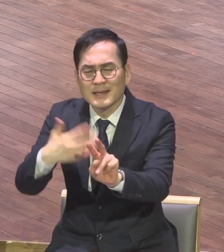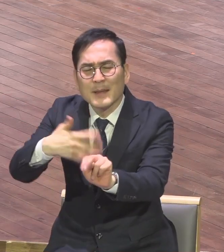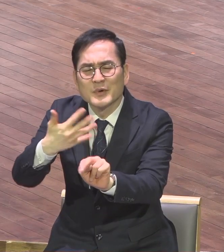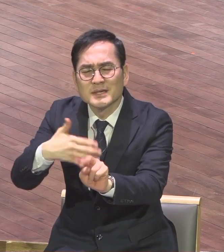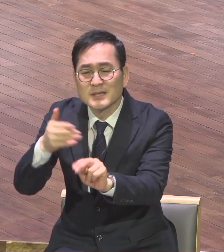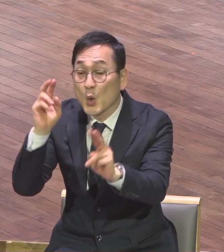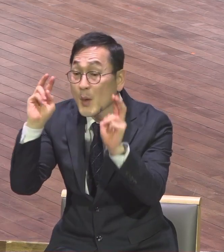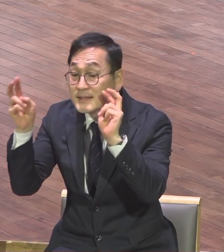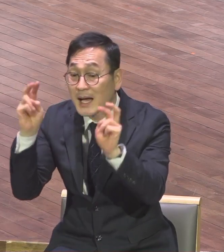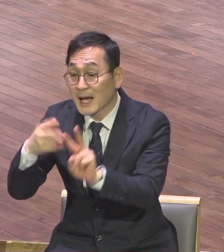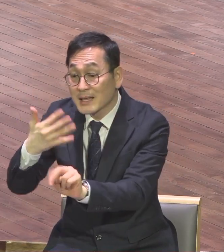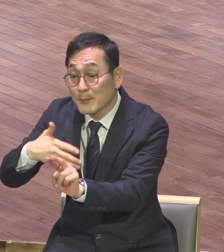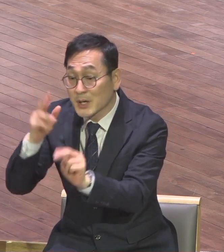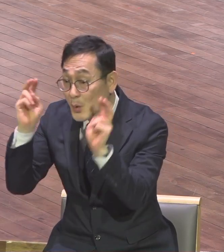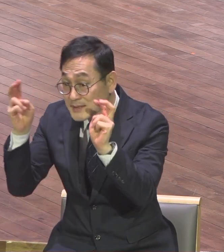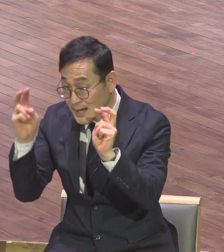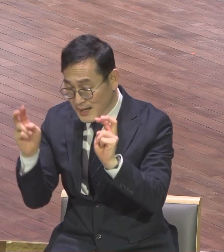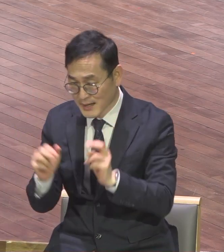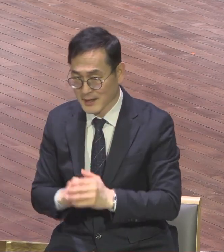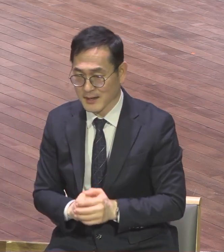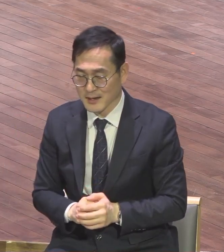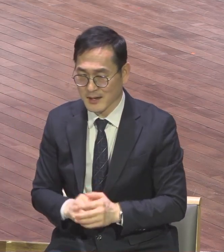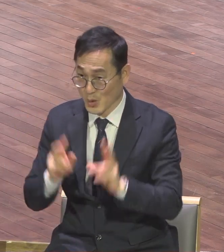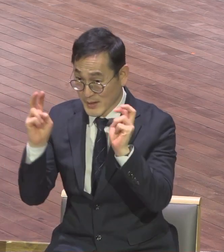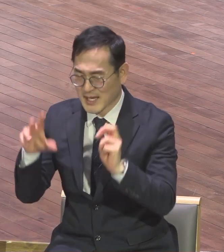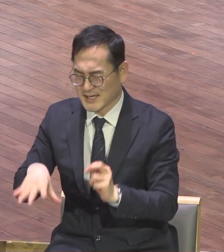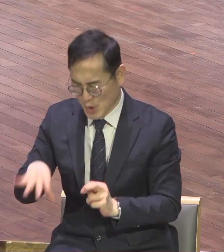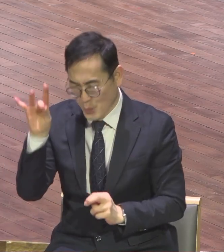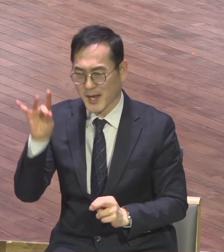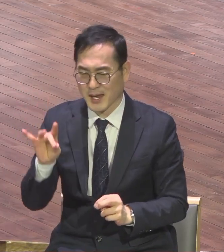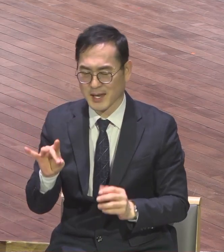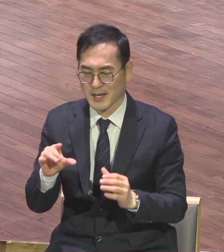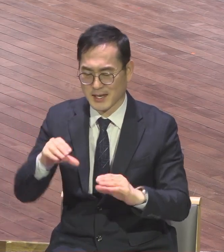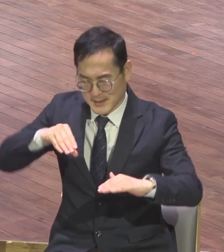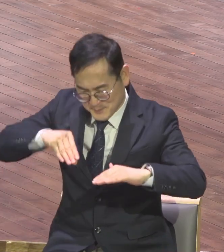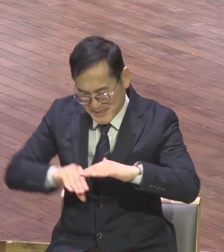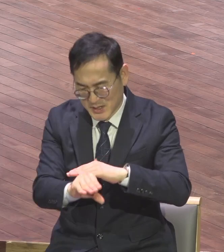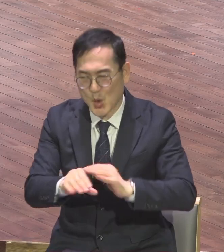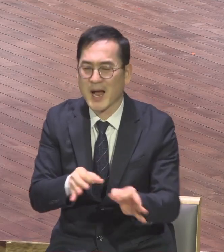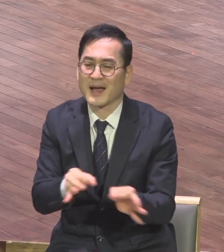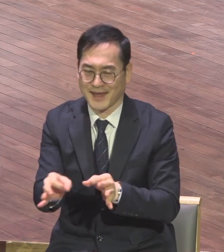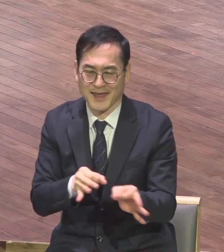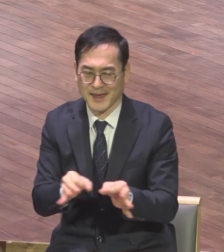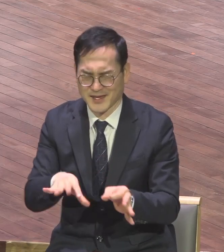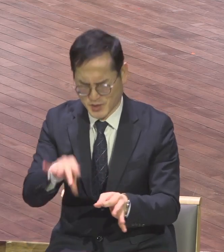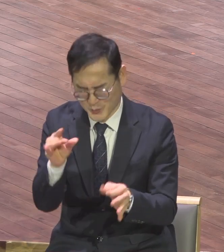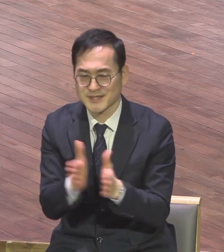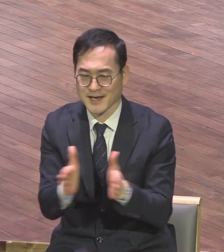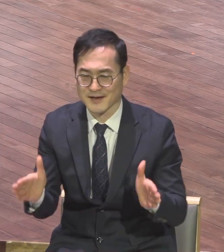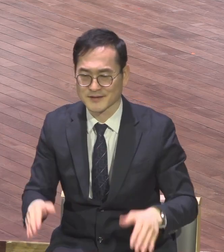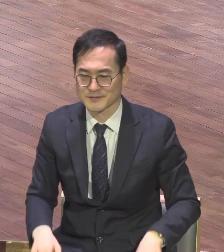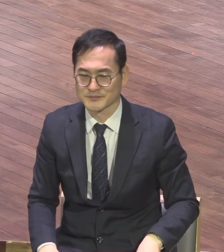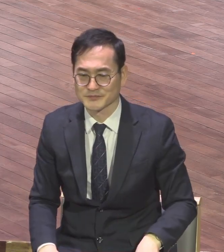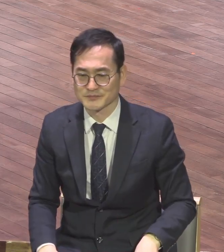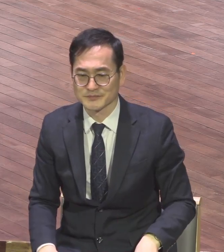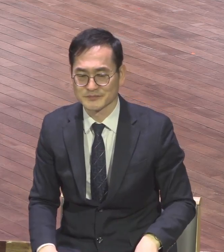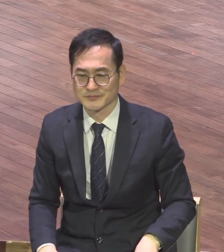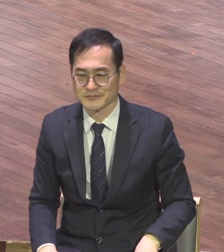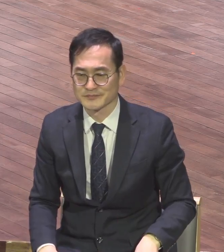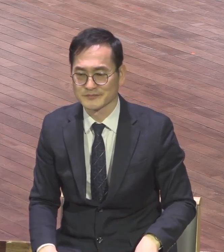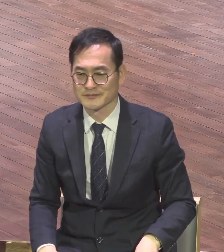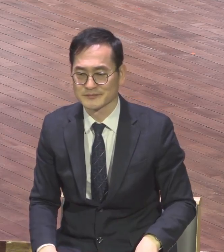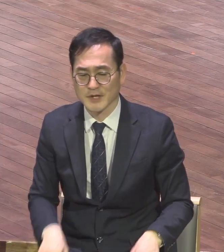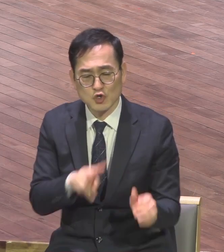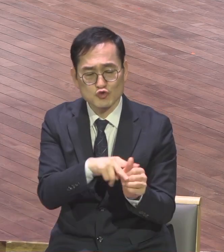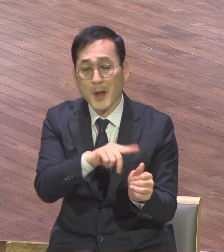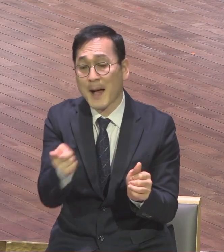해도 슈퍼마켓 앞에 DVD를 대여하는 비디오 가게였어요. 기억이 나거든요. 슈퍼마켓 앞에 그냥 자판기 설치했던